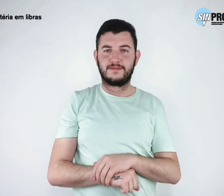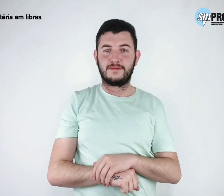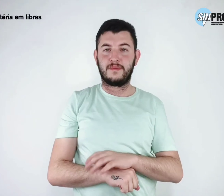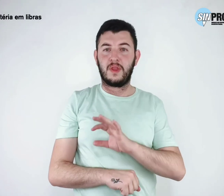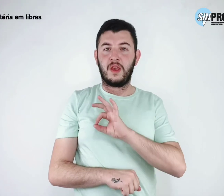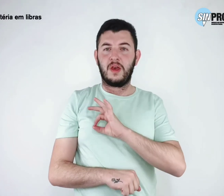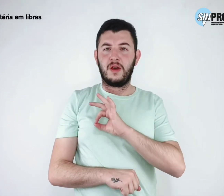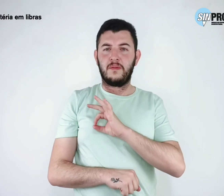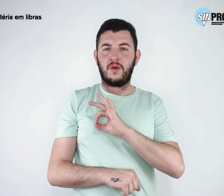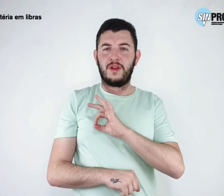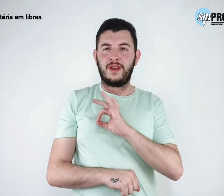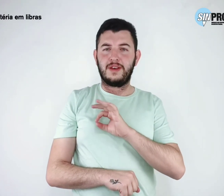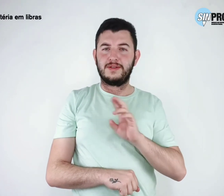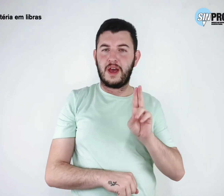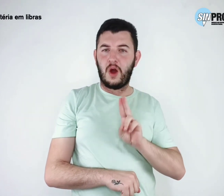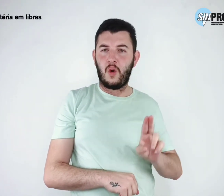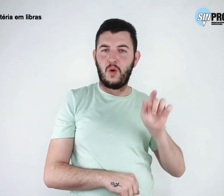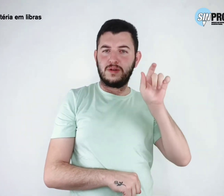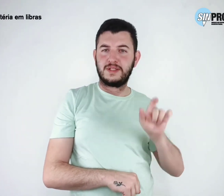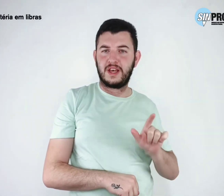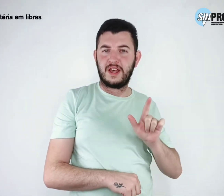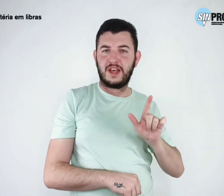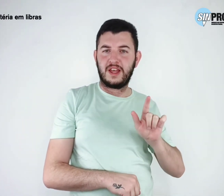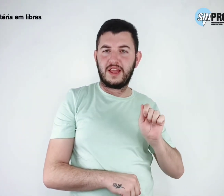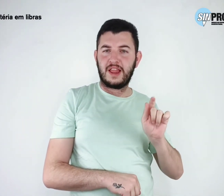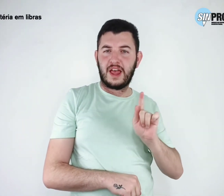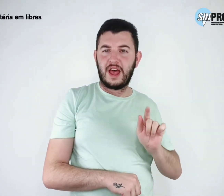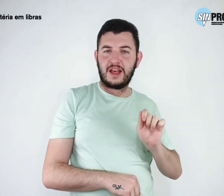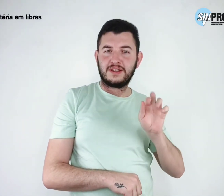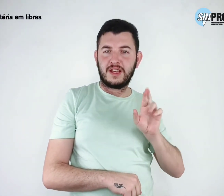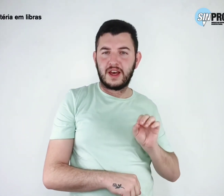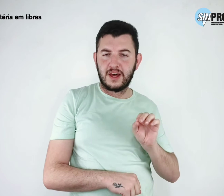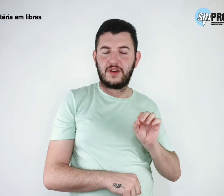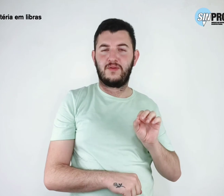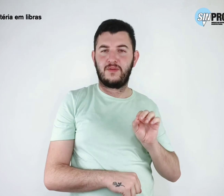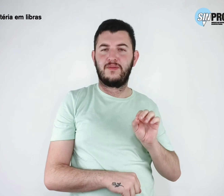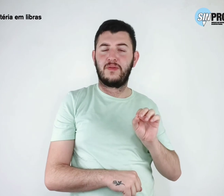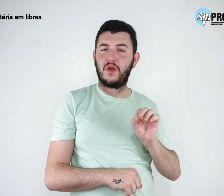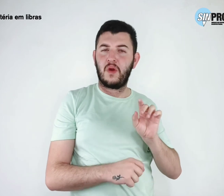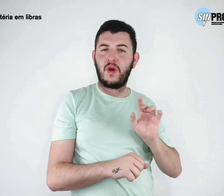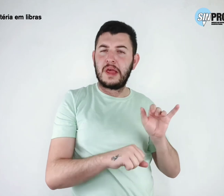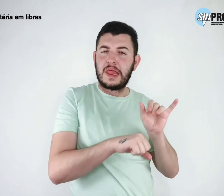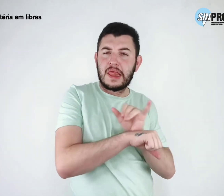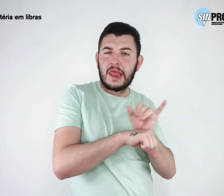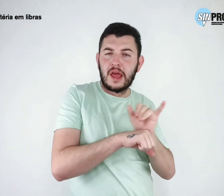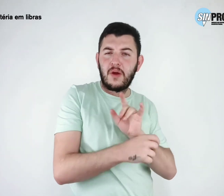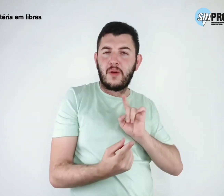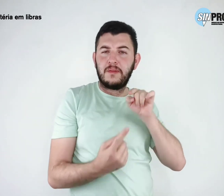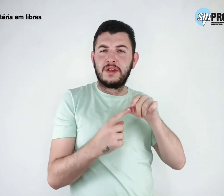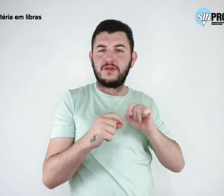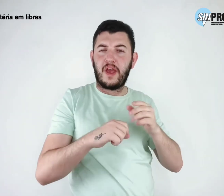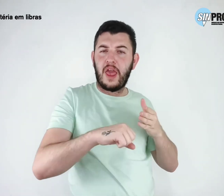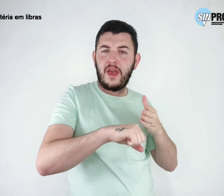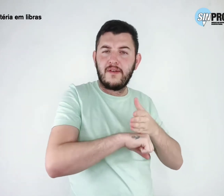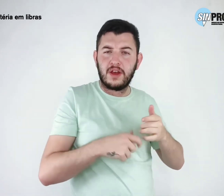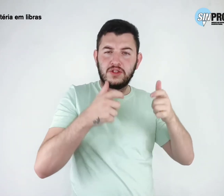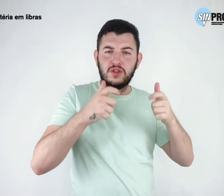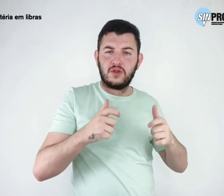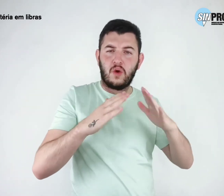Polícia usa Lázaro para invadir templos e criminalizar religiões afrotradicionais.